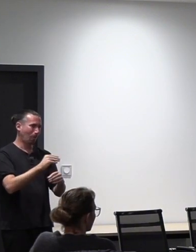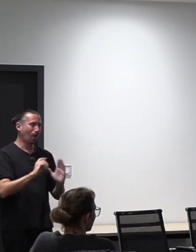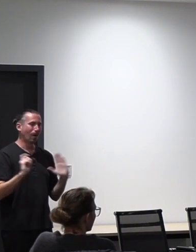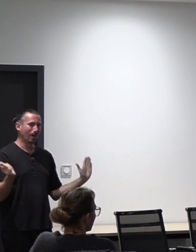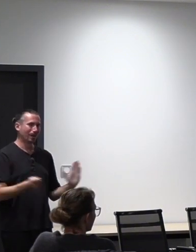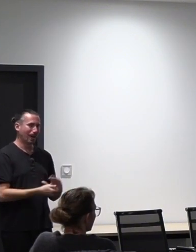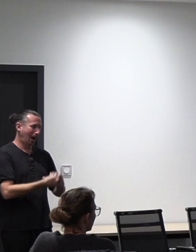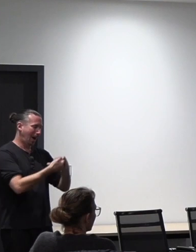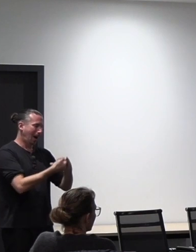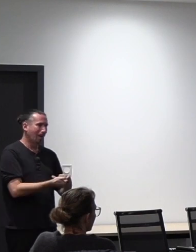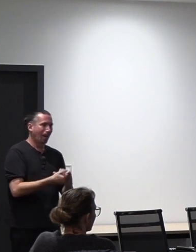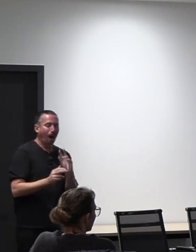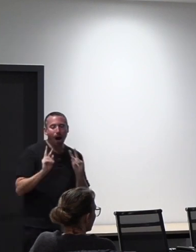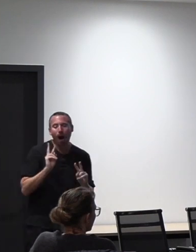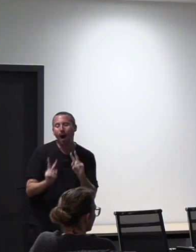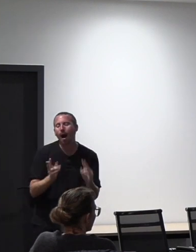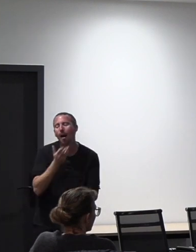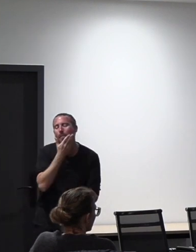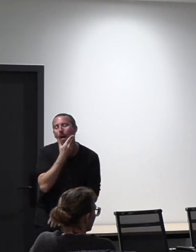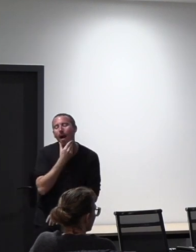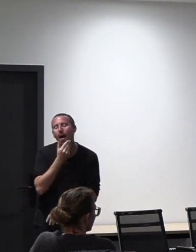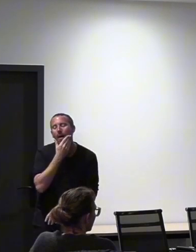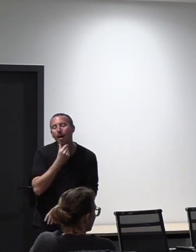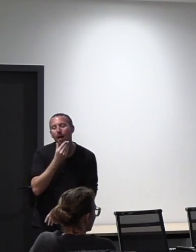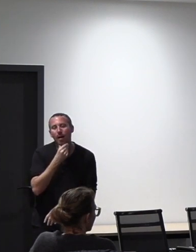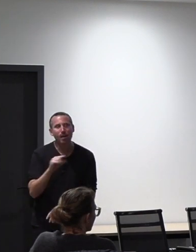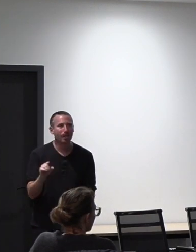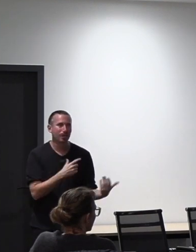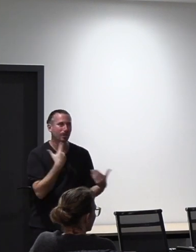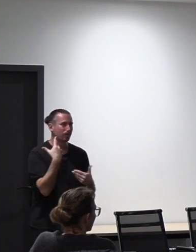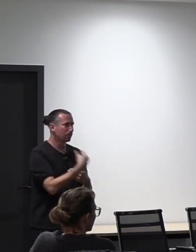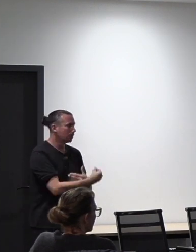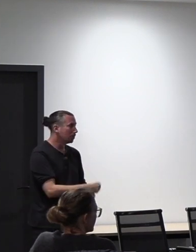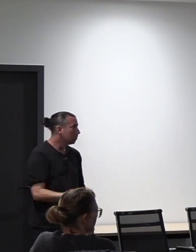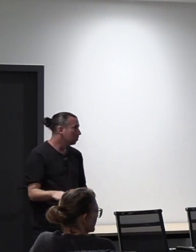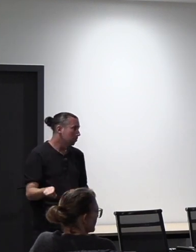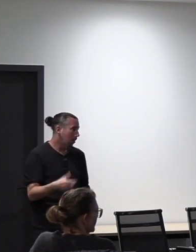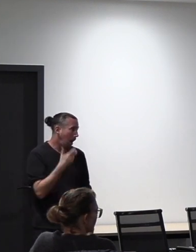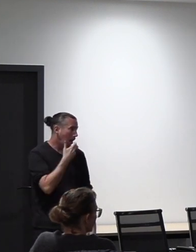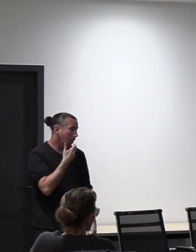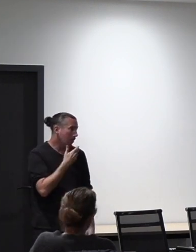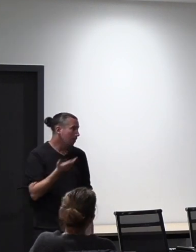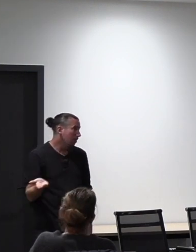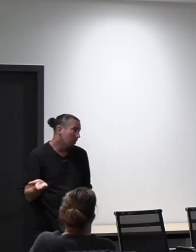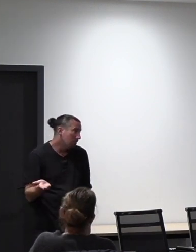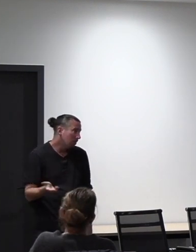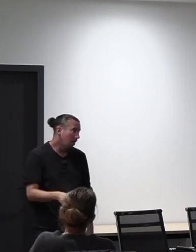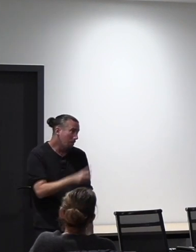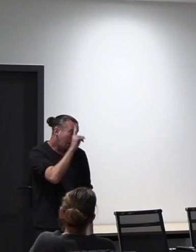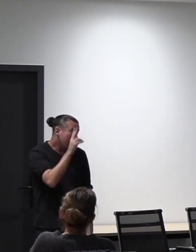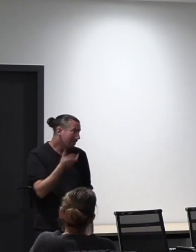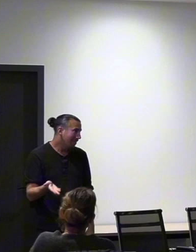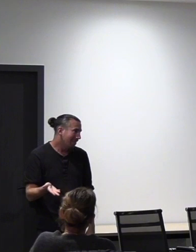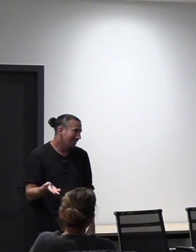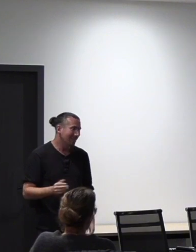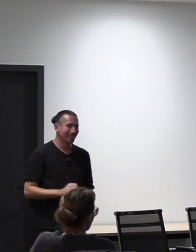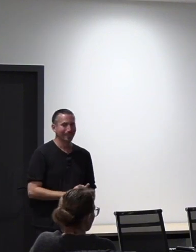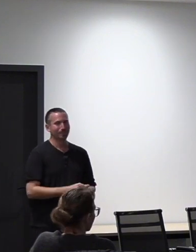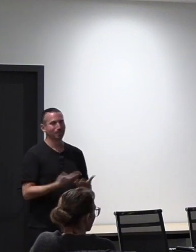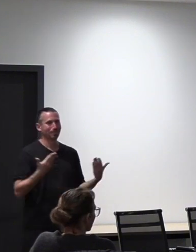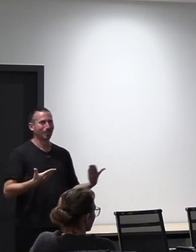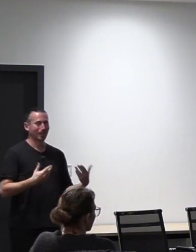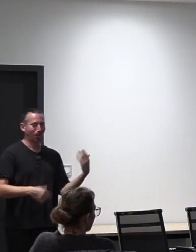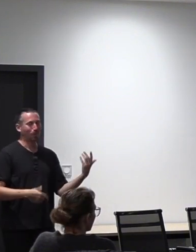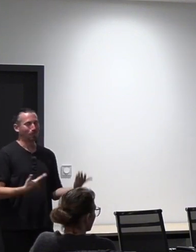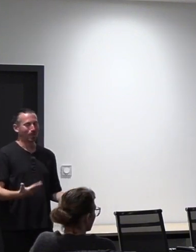devant le berceau en disant « mais quel magnifique enfant », on disait « mais ils n'ont rien compris, ils sont complètement... Hein, vous voyez ce que je veux dire. Ils sont idiots. » Et elle a eu 40 ans, donc il y